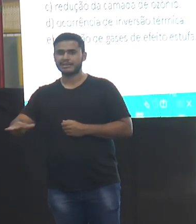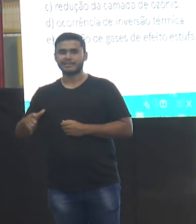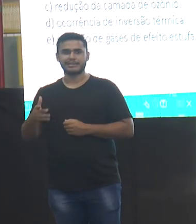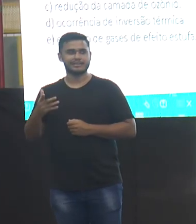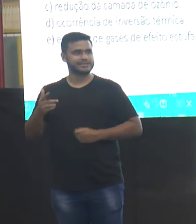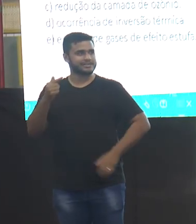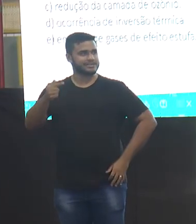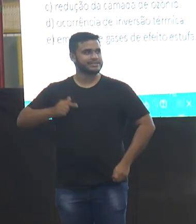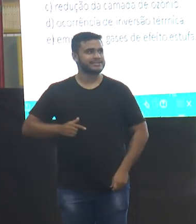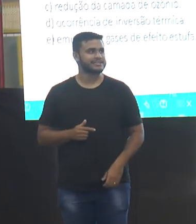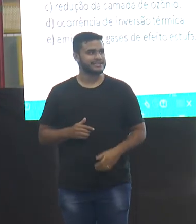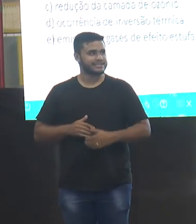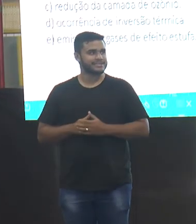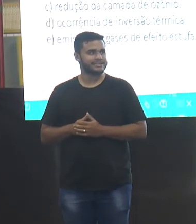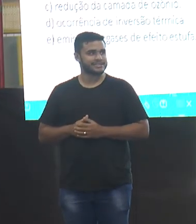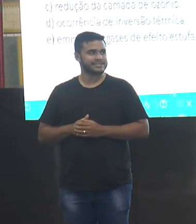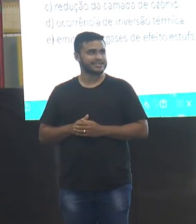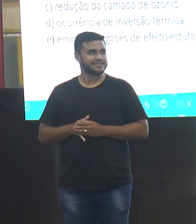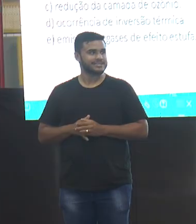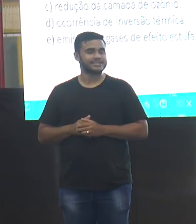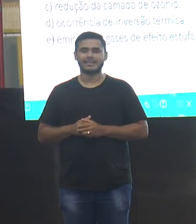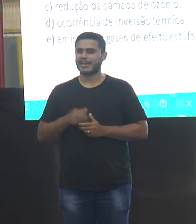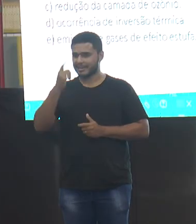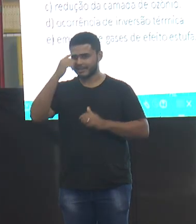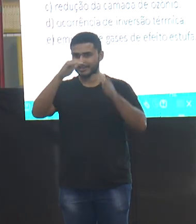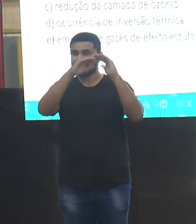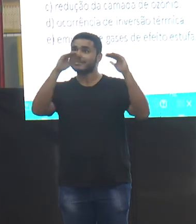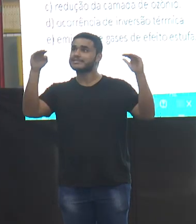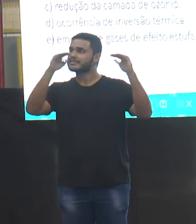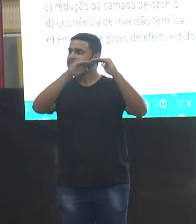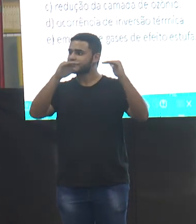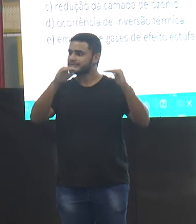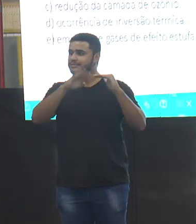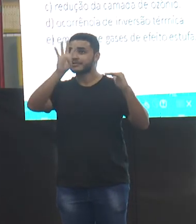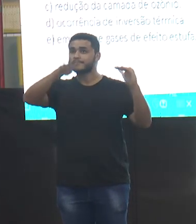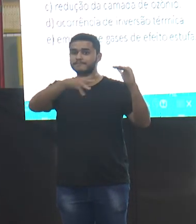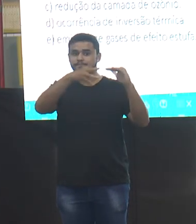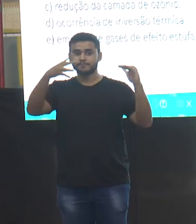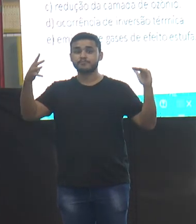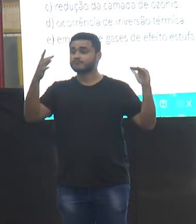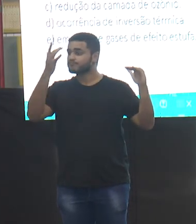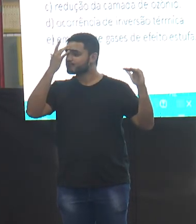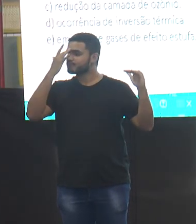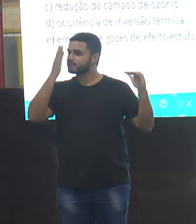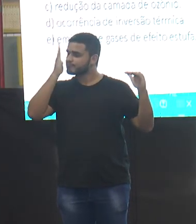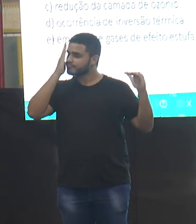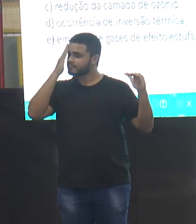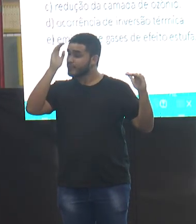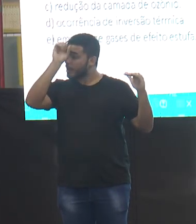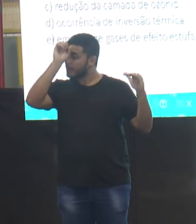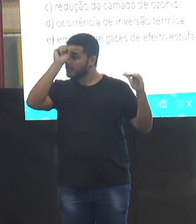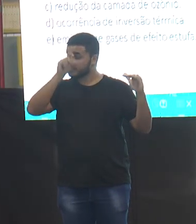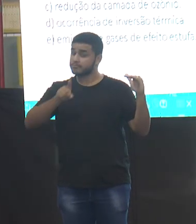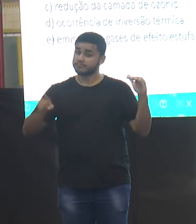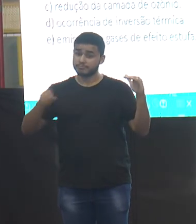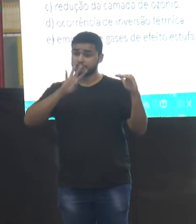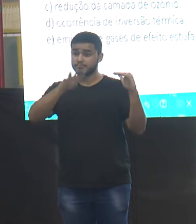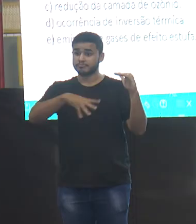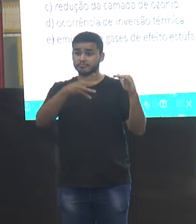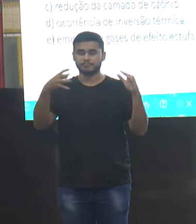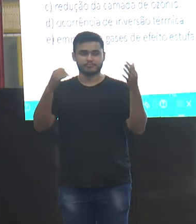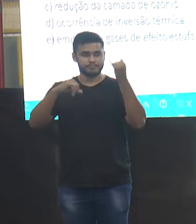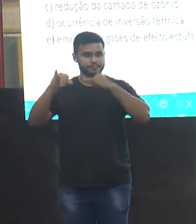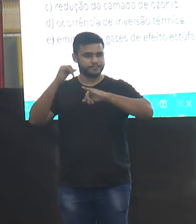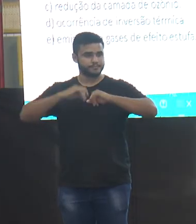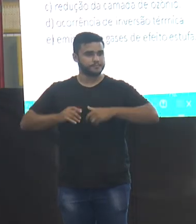tinha notado. Os 7 poloneses, é bom dar uma olhadinha na tabela, tá? Só ter uma noção da tabela. E a